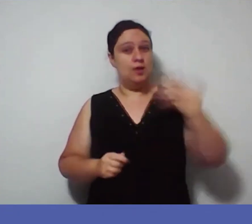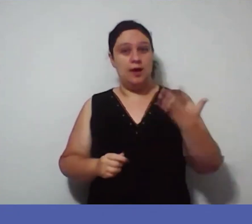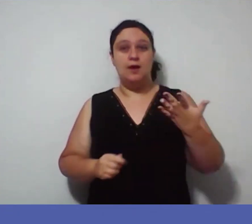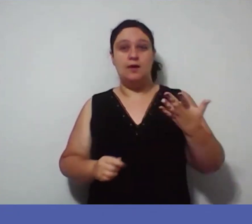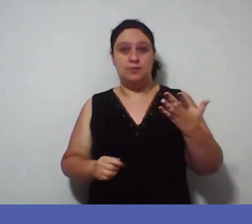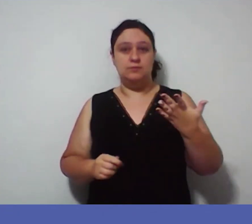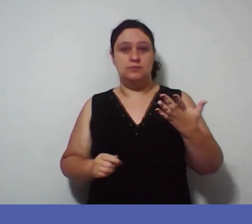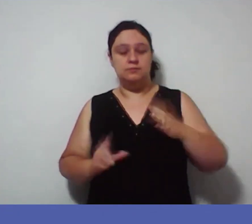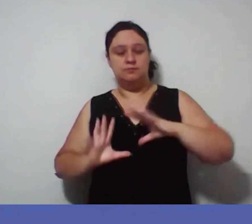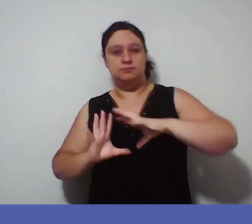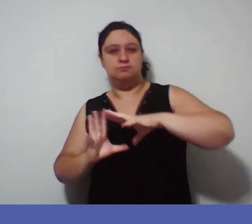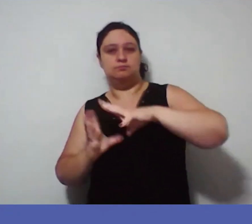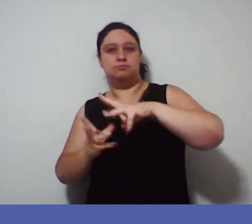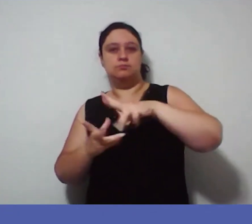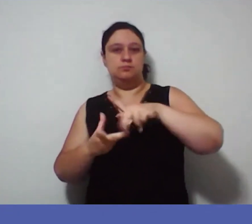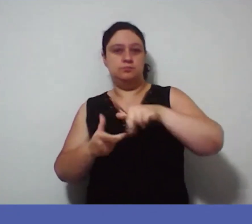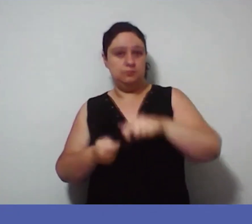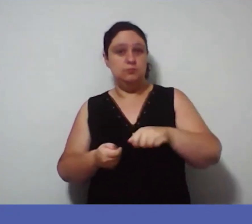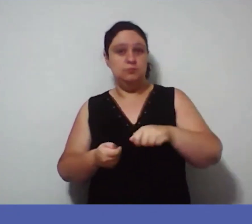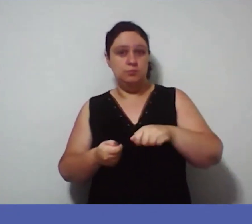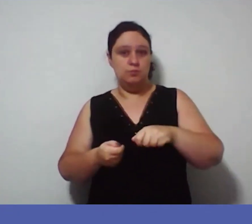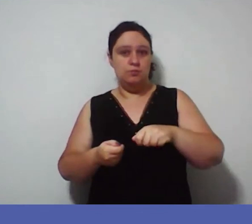situação geopolítica,